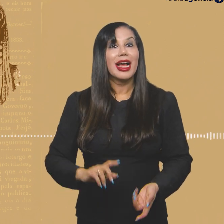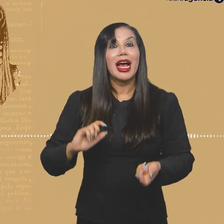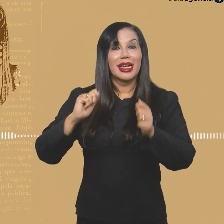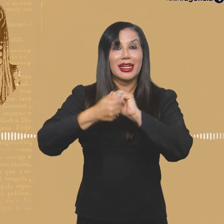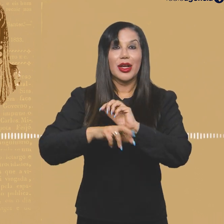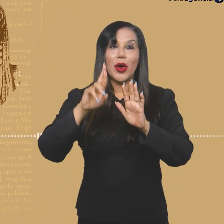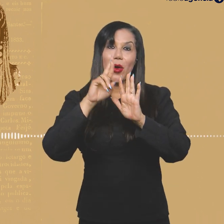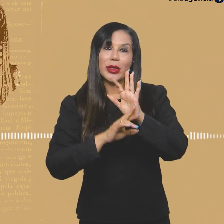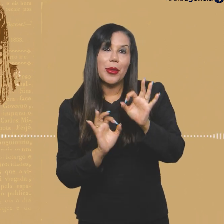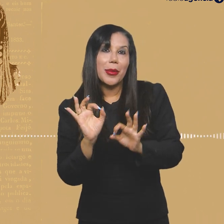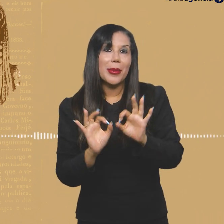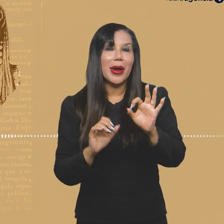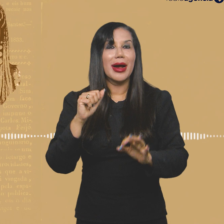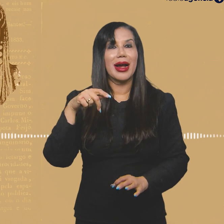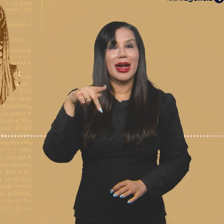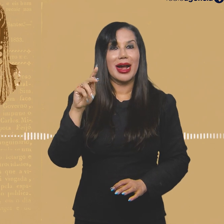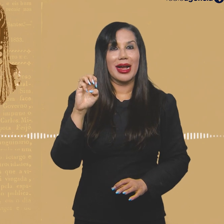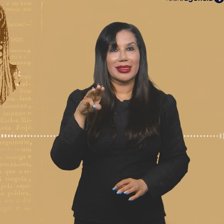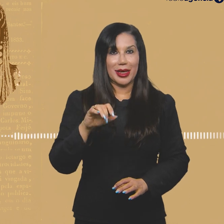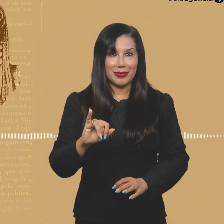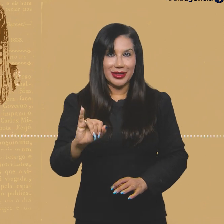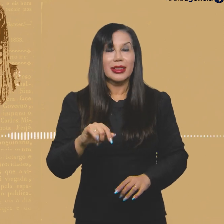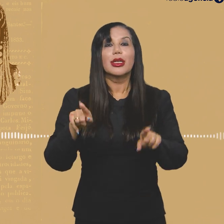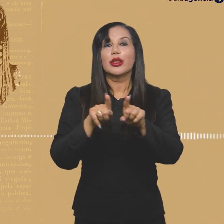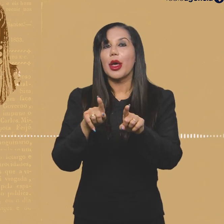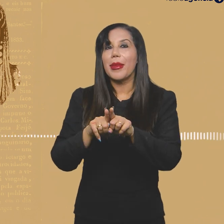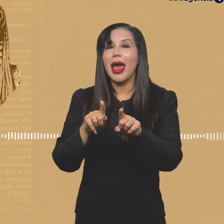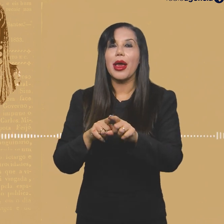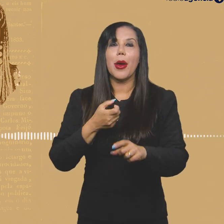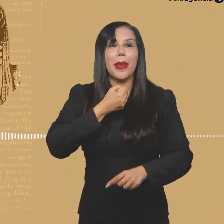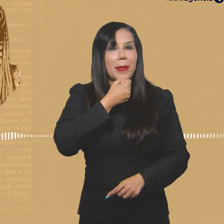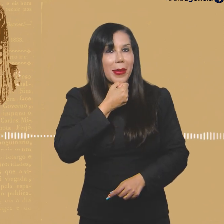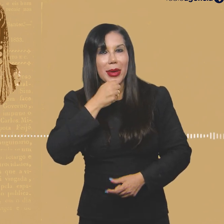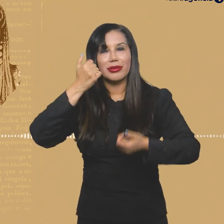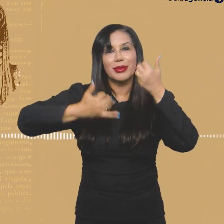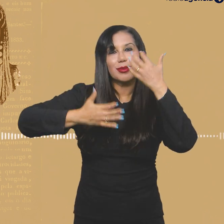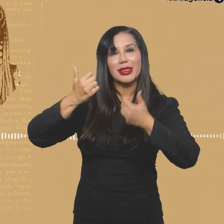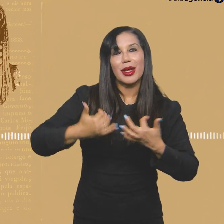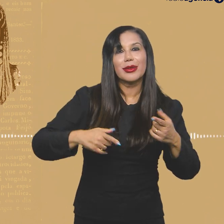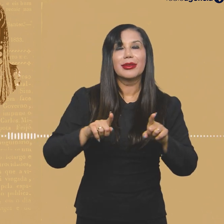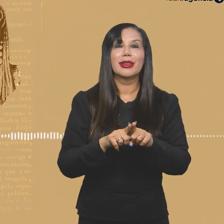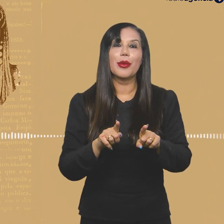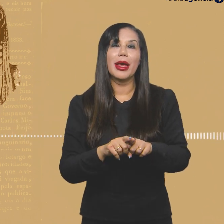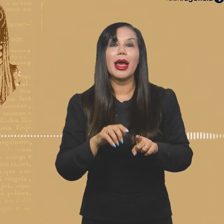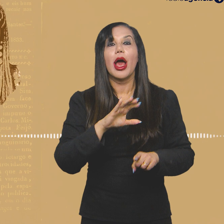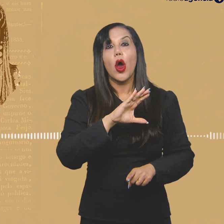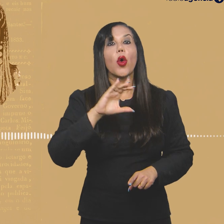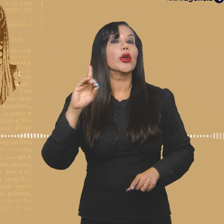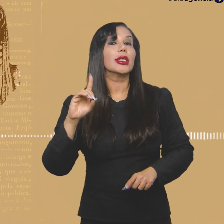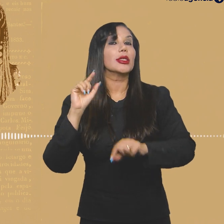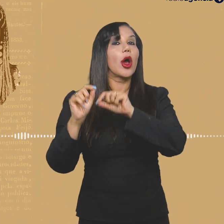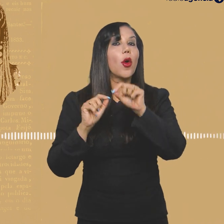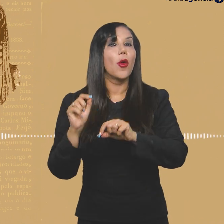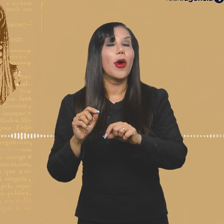A adaptação, roteiro e montagem são de Akemi Nittahara. Ela também participou da locução das explicações. A